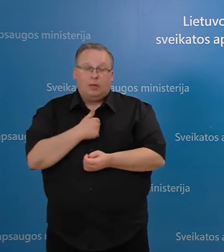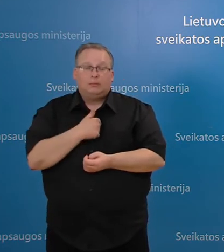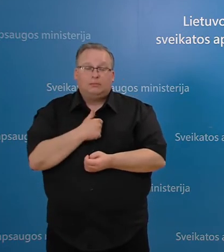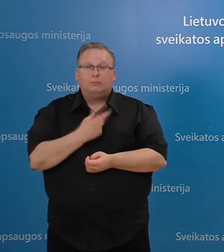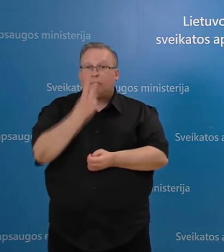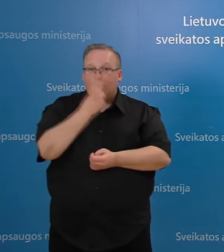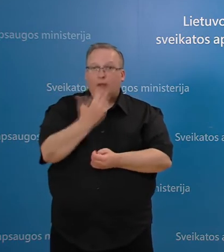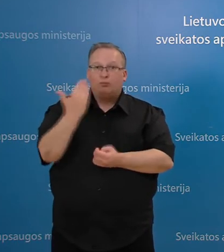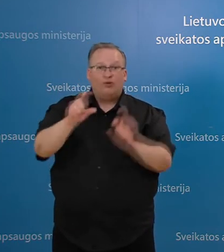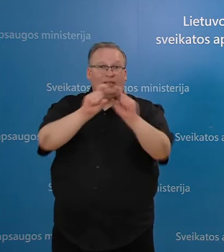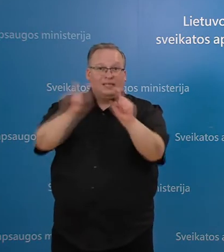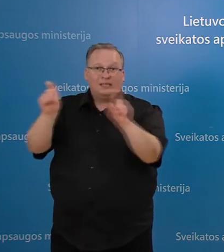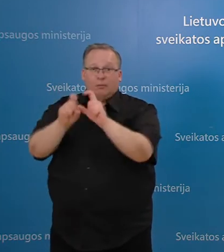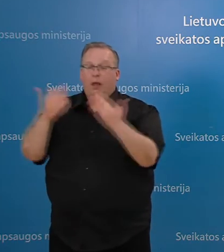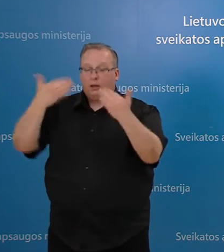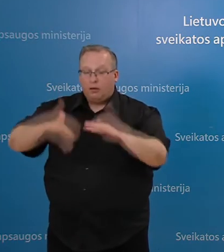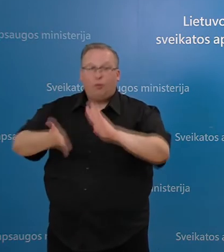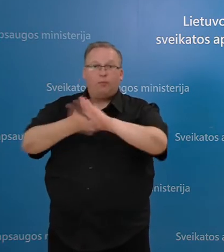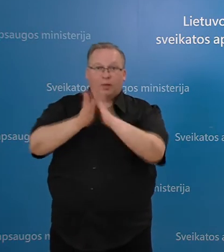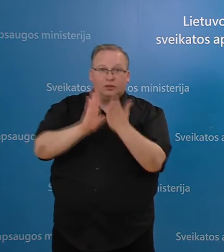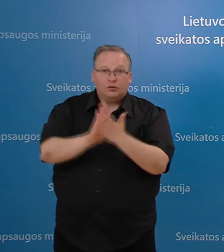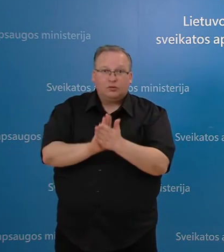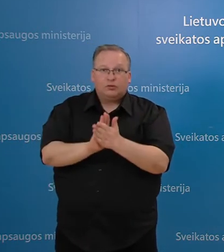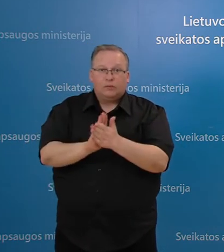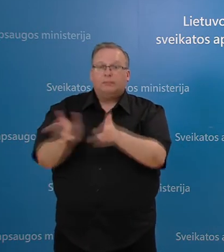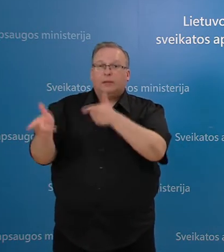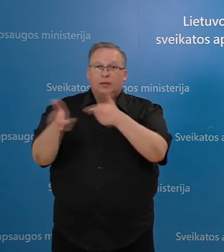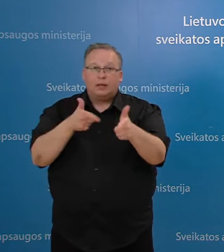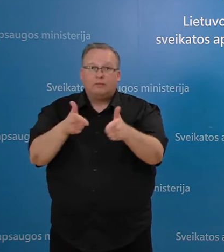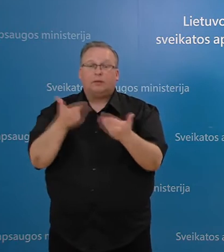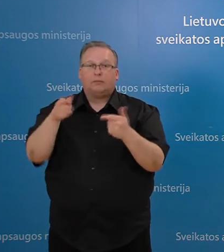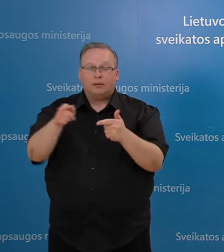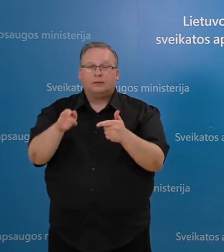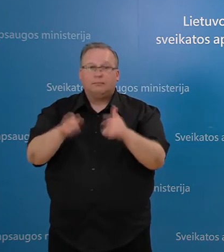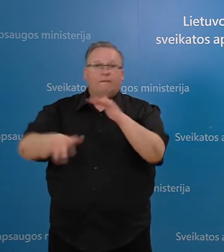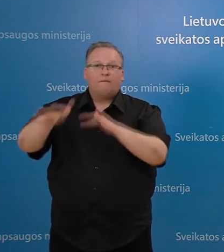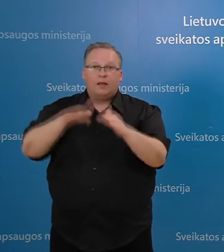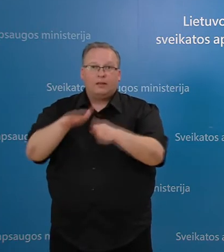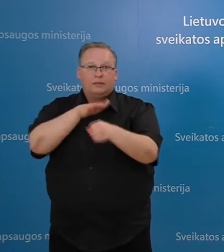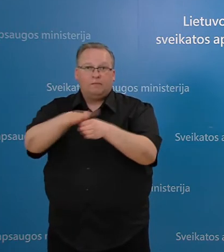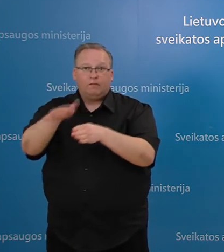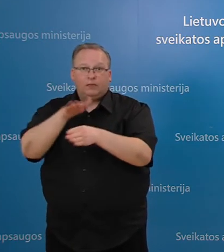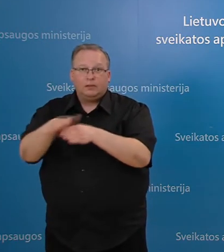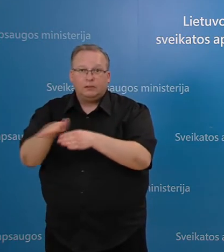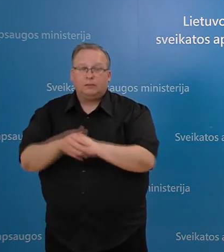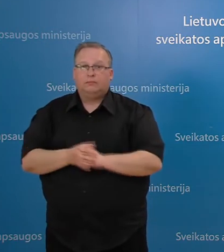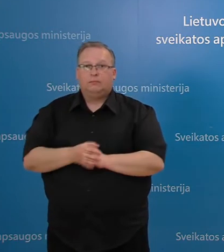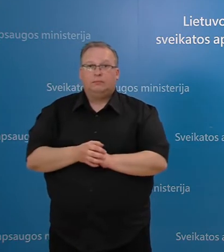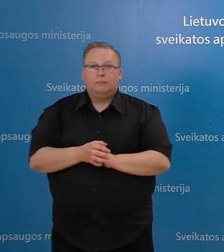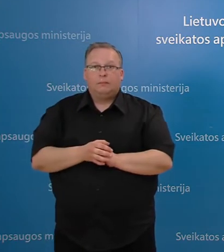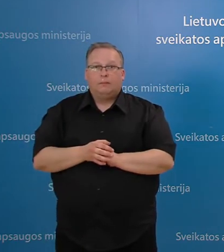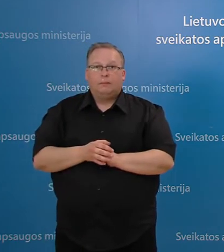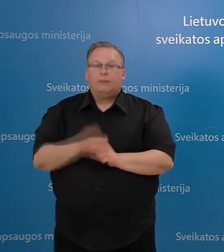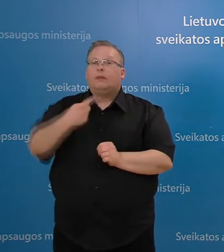ar įstaigos pasirengė, ar yra pasiruošusios tas veiklas atlikti, nes turbūt, kad na,